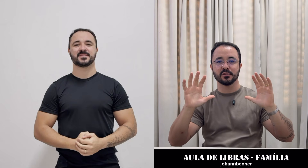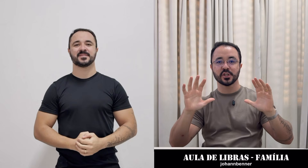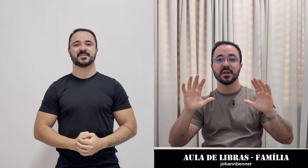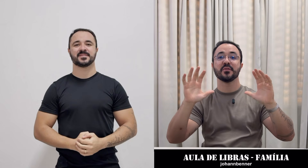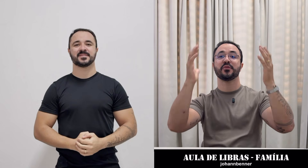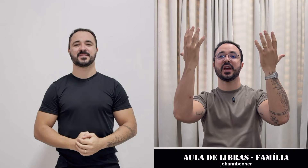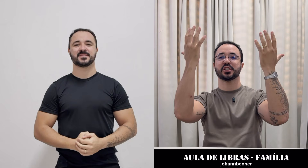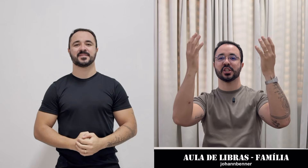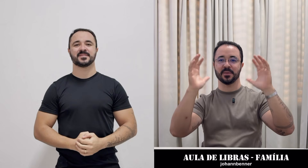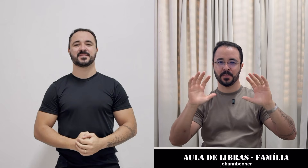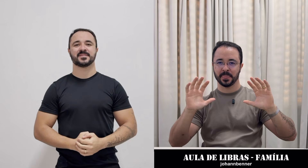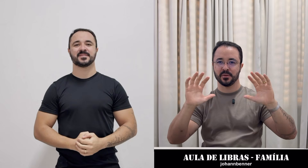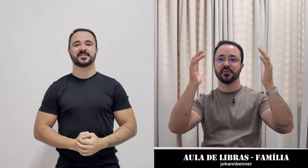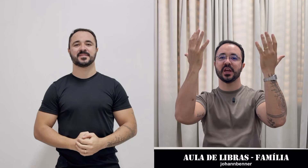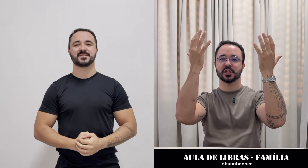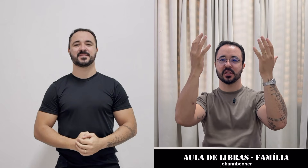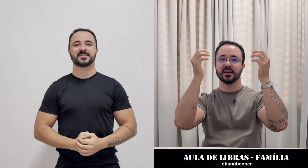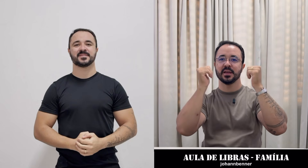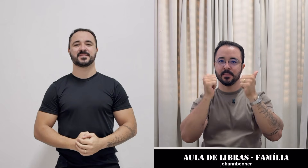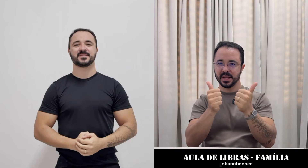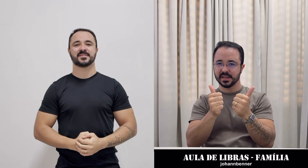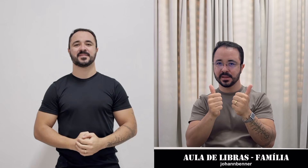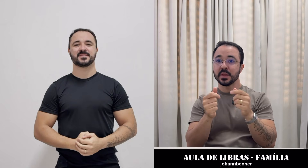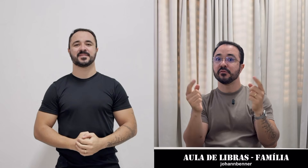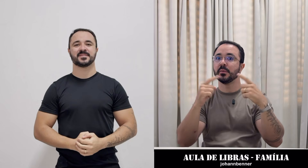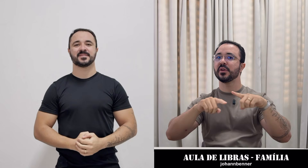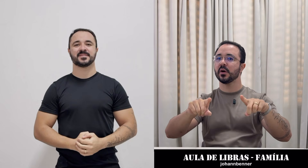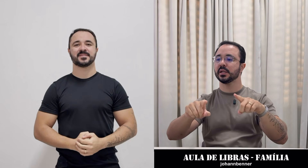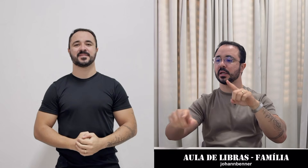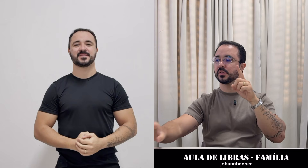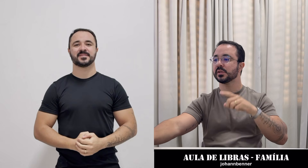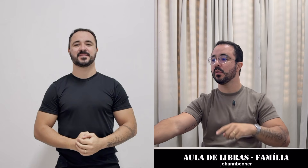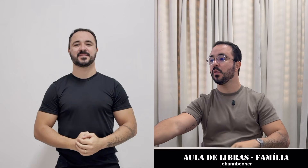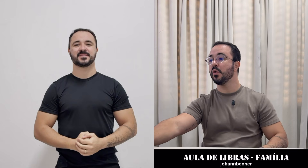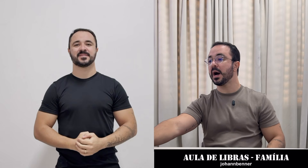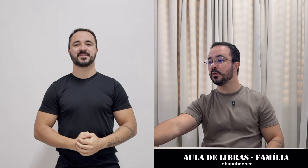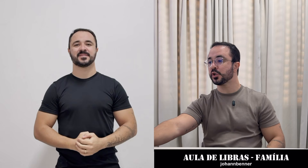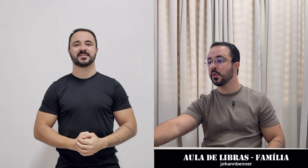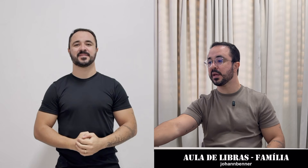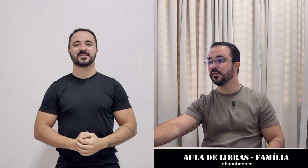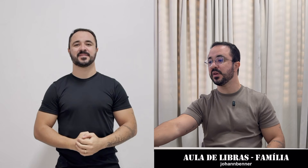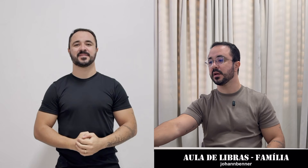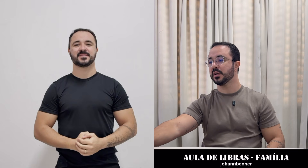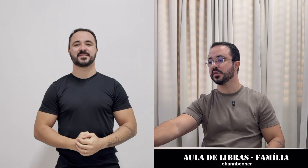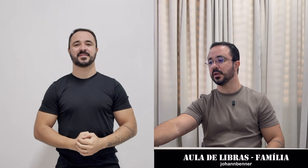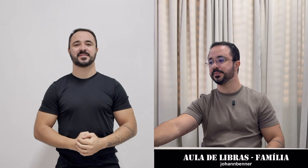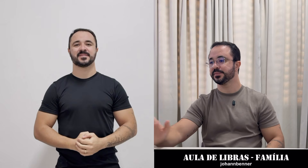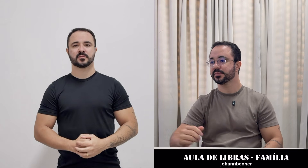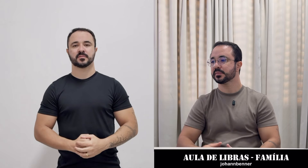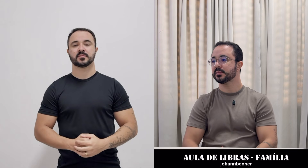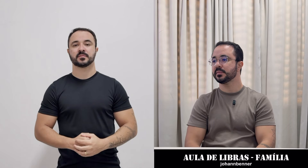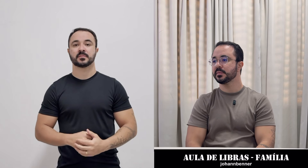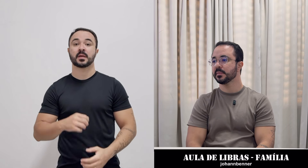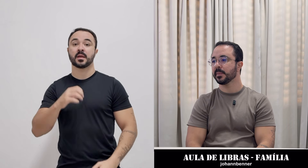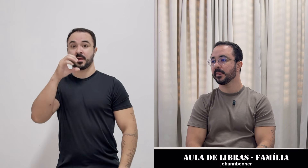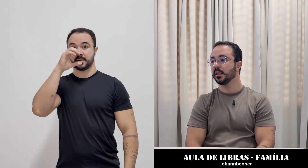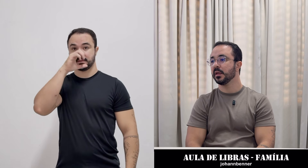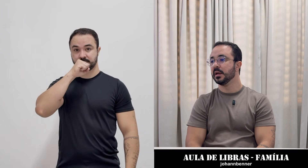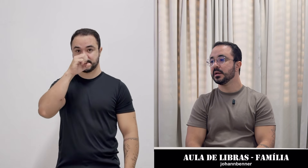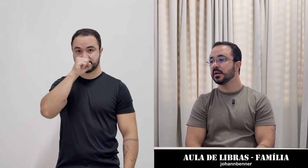é o sinal de festa. Festa. Beleza? Vamos ver agora a tradução com áudio, como é que fica. Olha só.